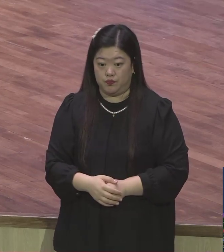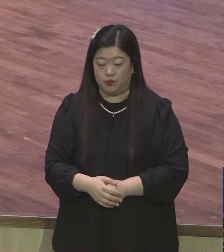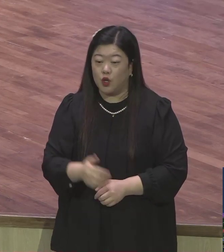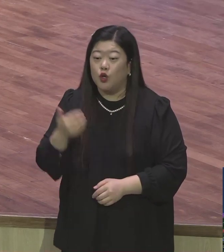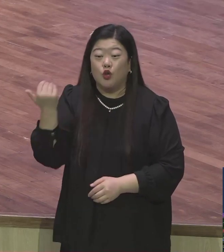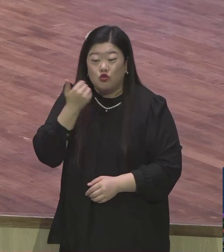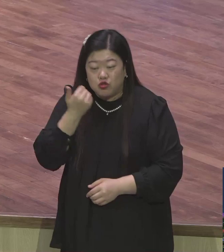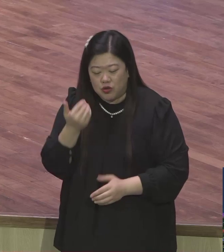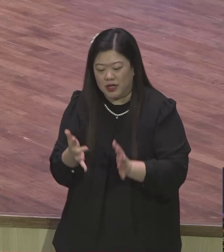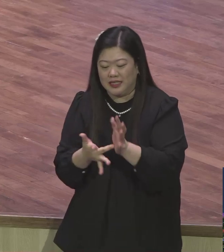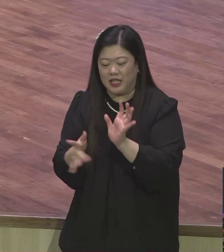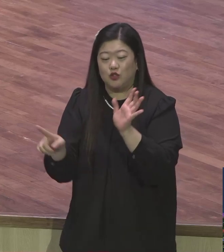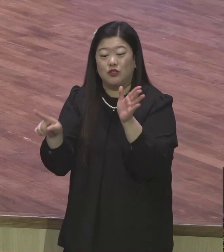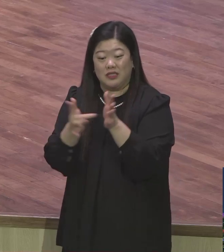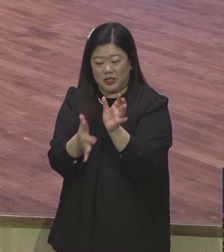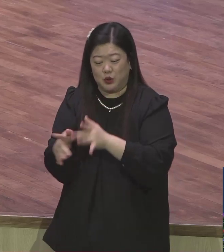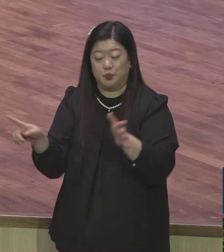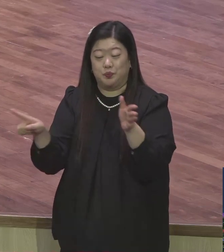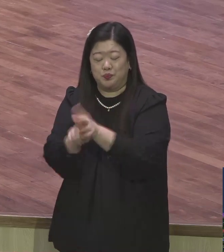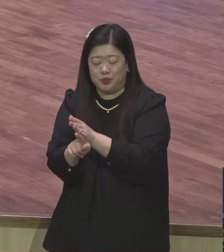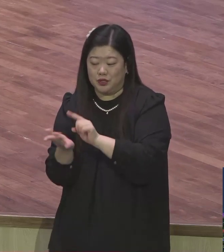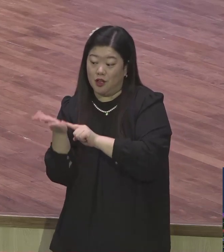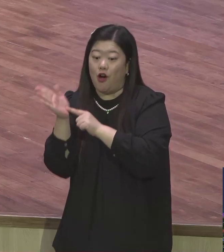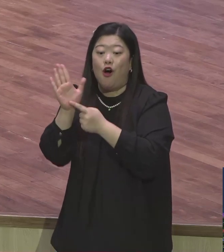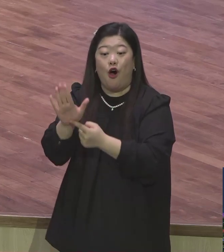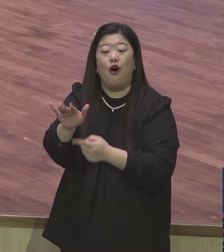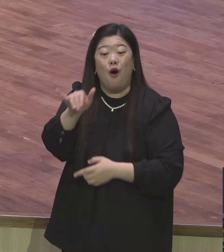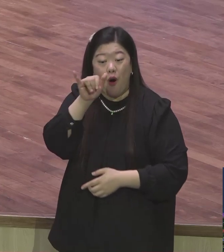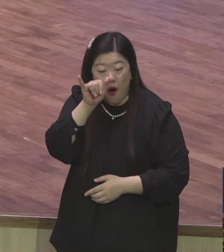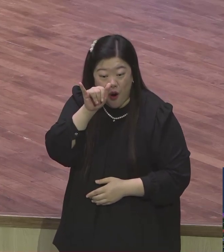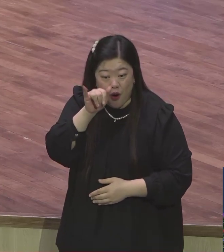하고 어떤 사람은 드러나질 않아.